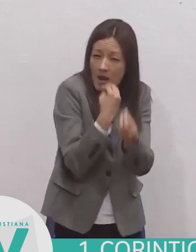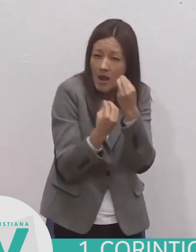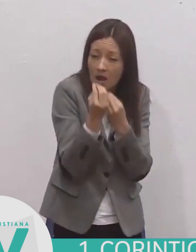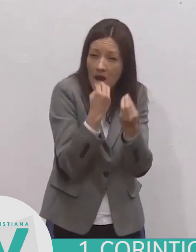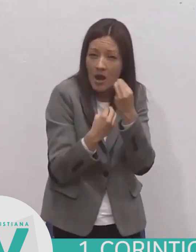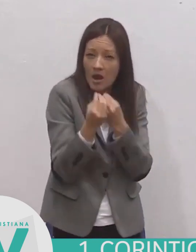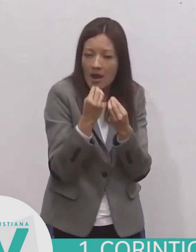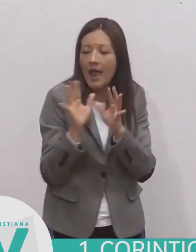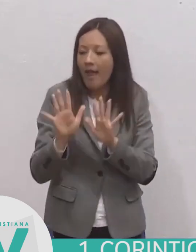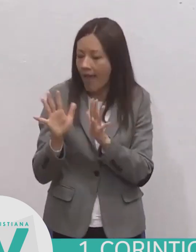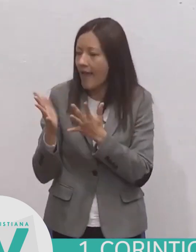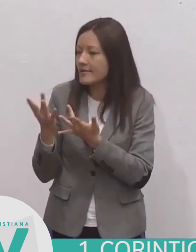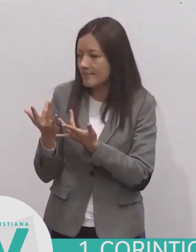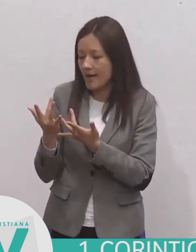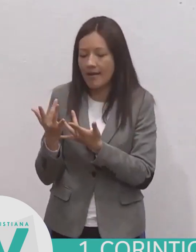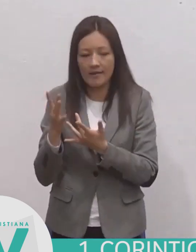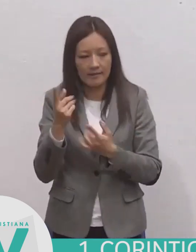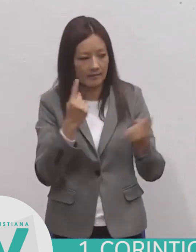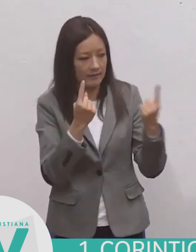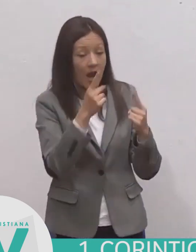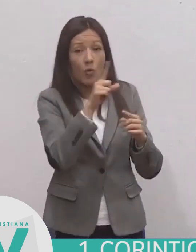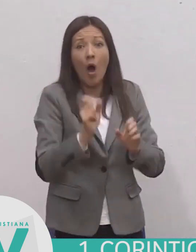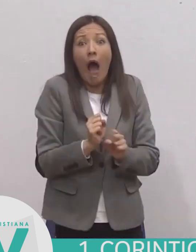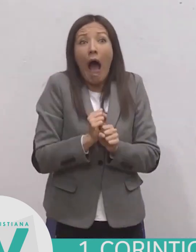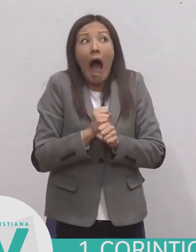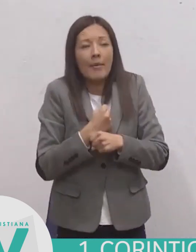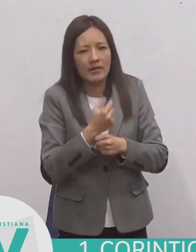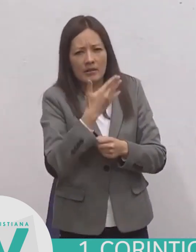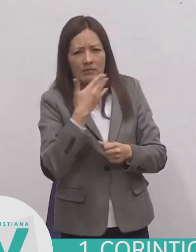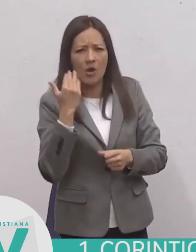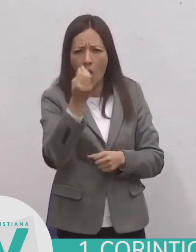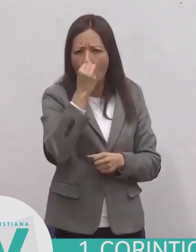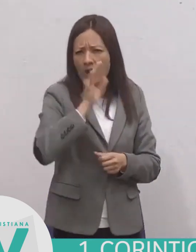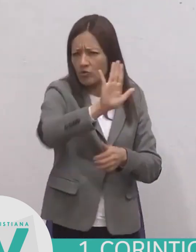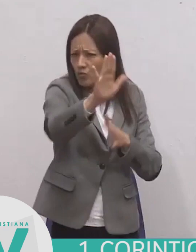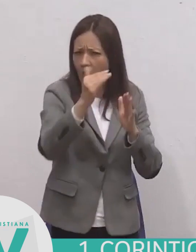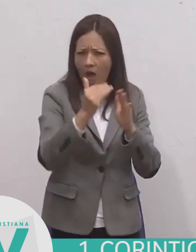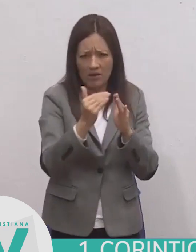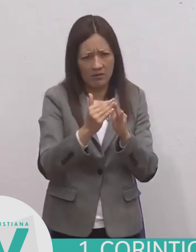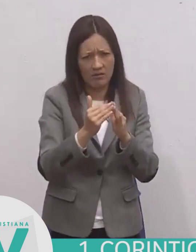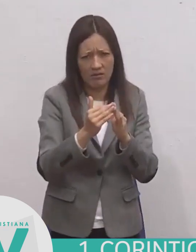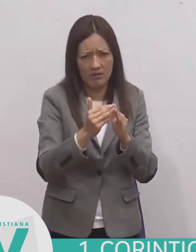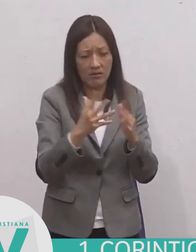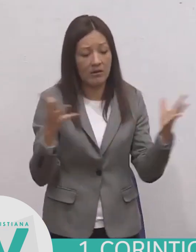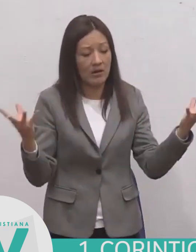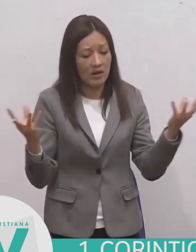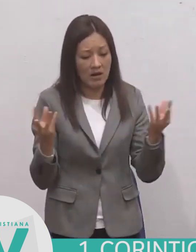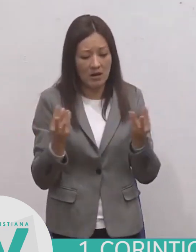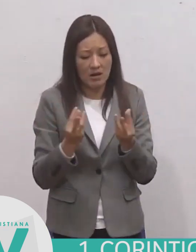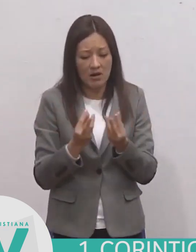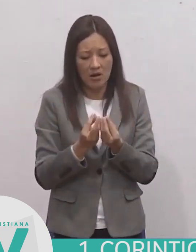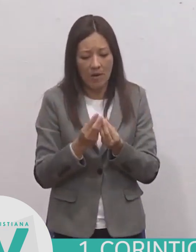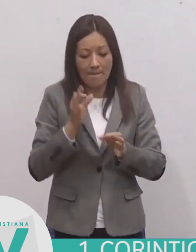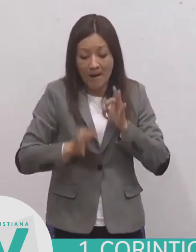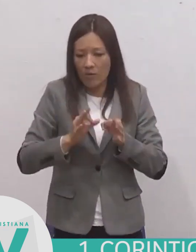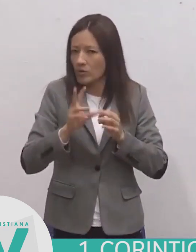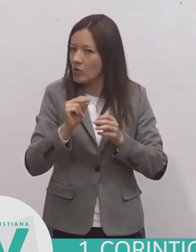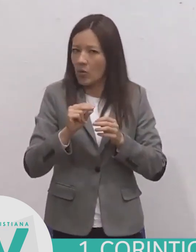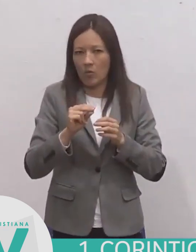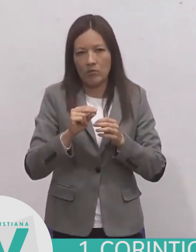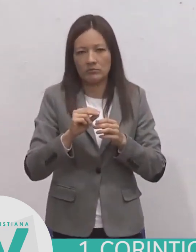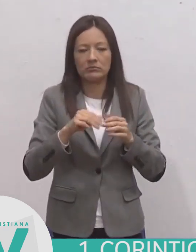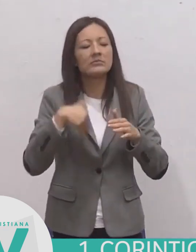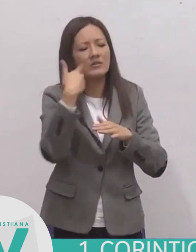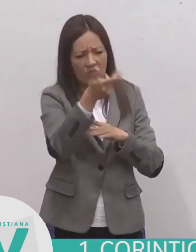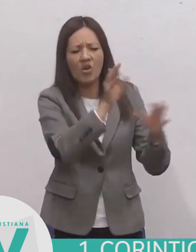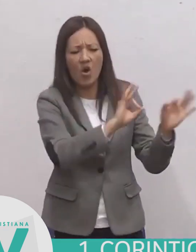a otros. Si alguien tiene hambre, que coma en su casa, pero no se reúnan para juicio. Las demás cosas las pondré en orden cuando yo